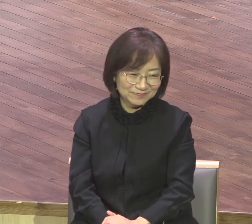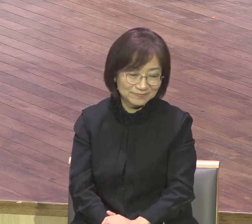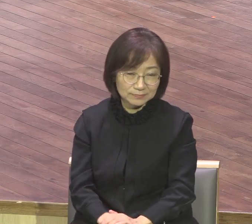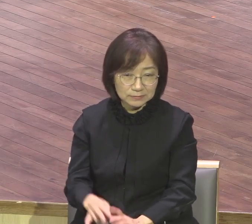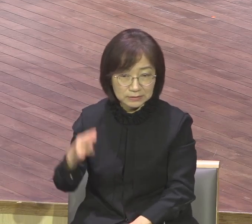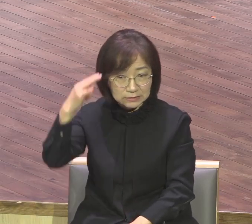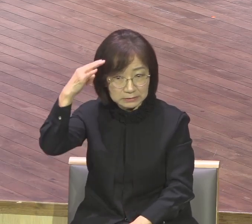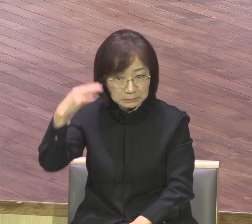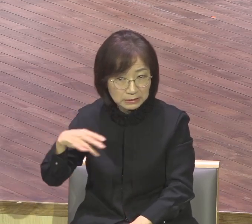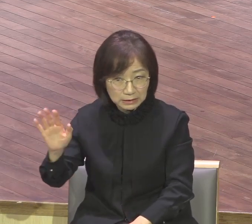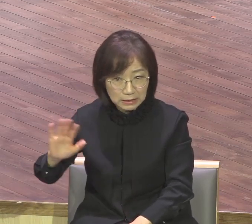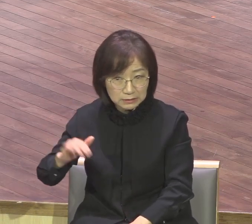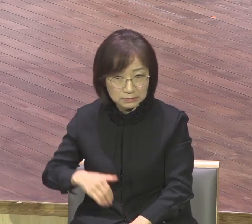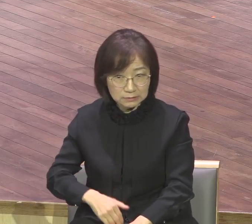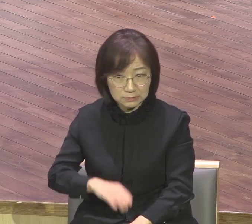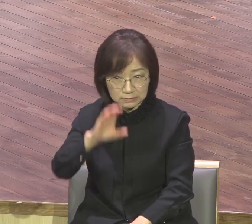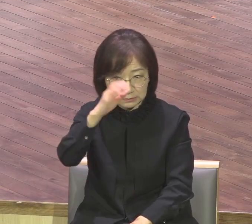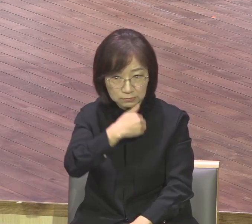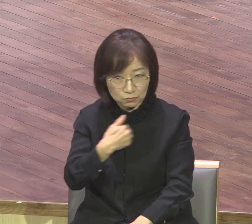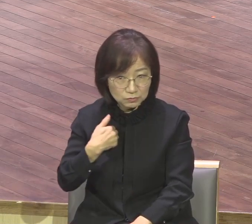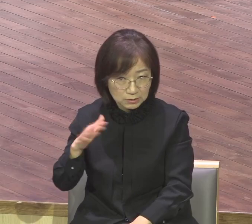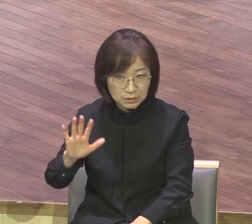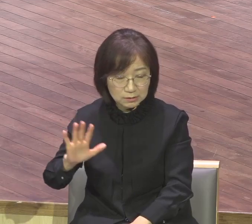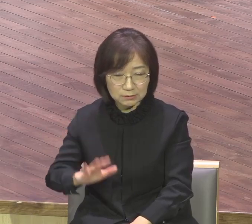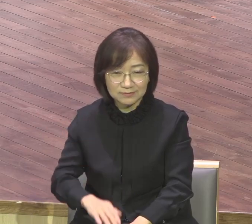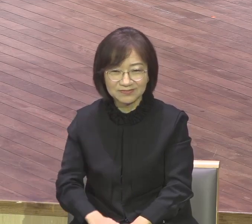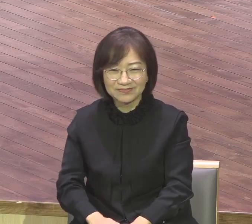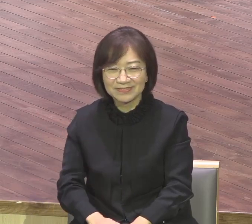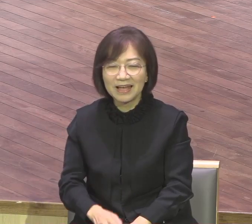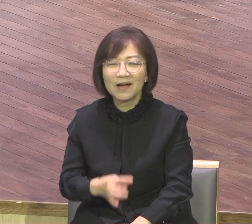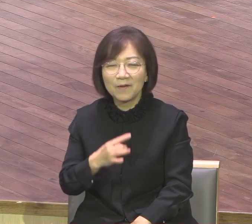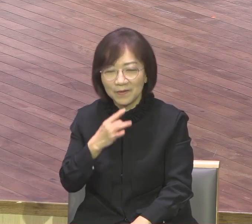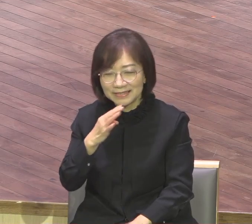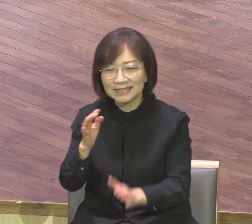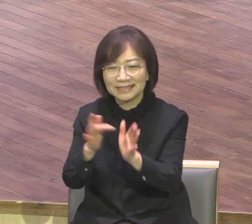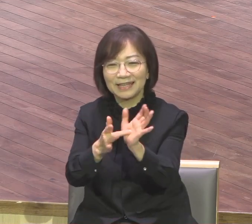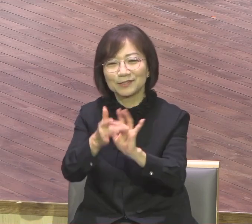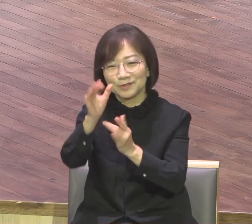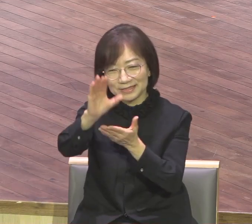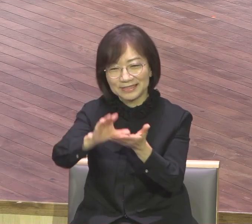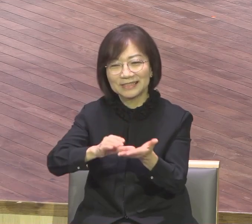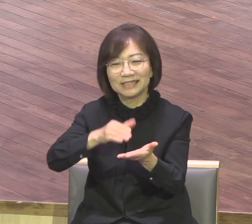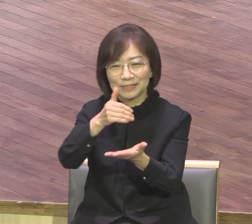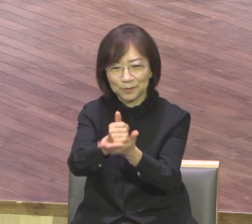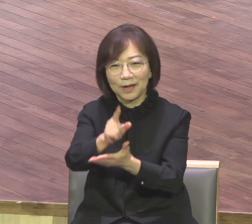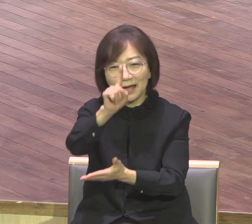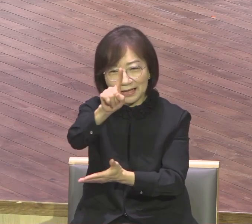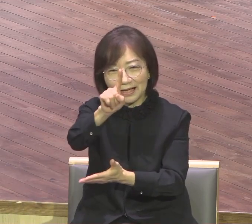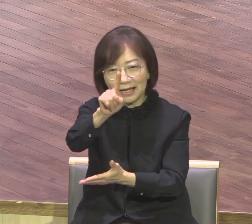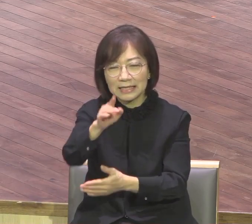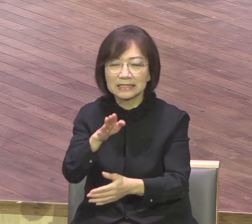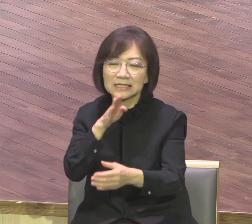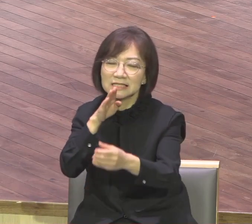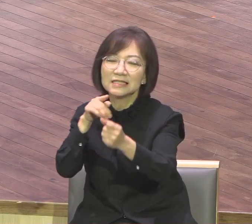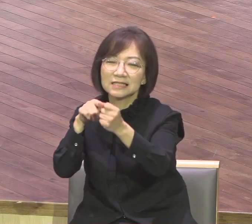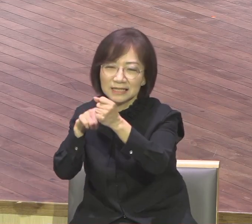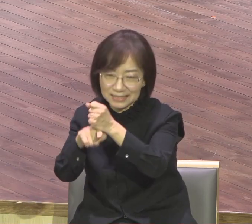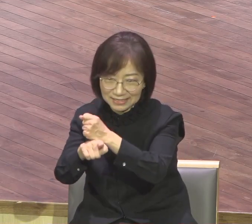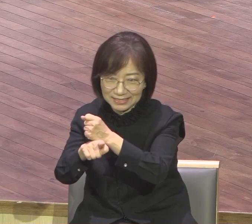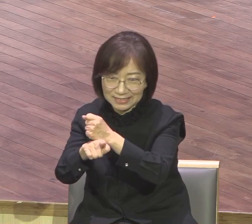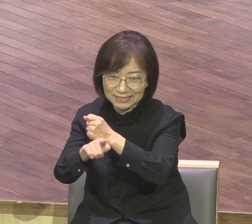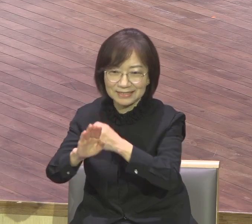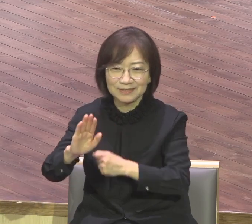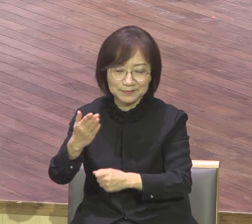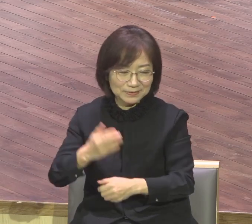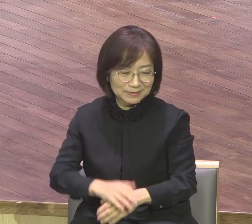아니고 천주교 교리도 아니고 오직 예수 그리스도입니다. No es ni María ni la doctrina catolicismo, sino es